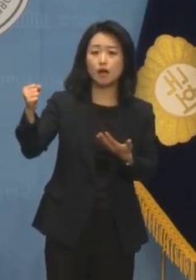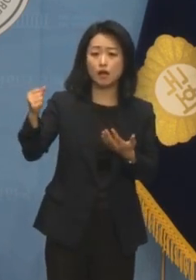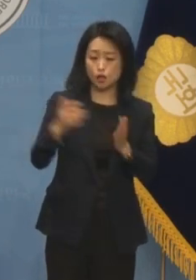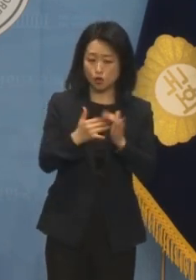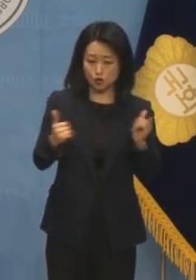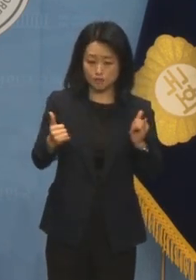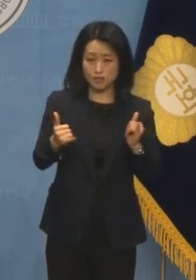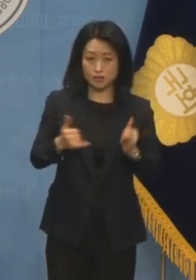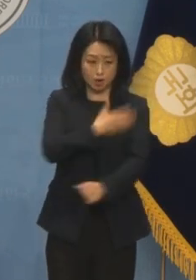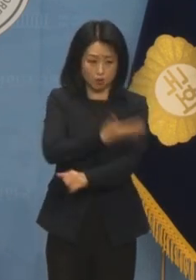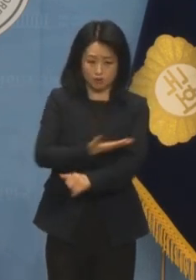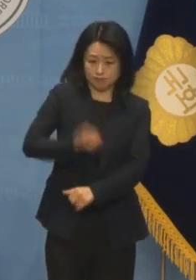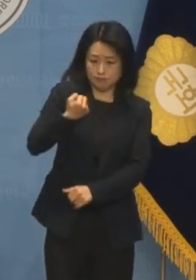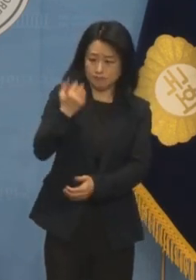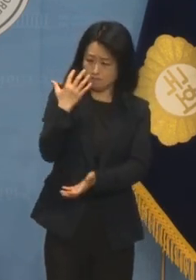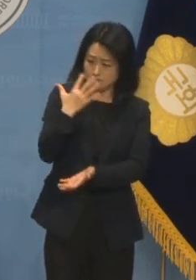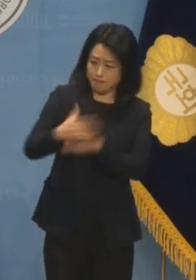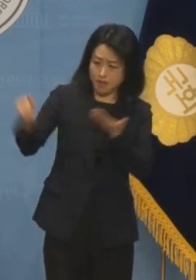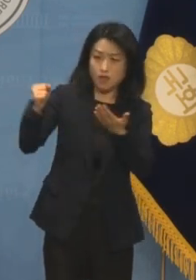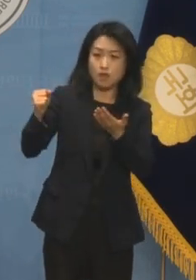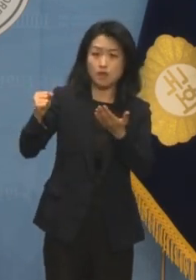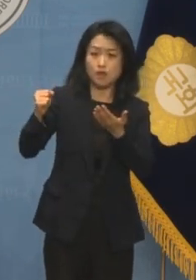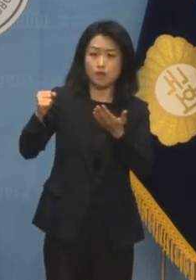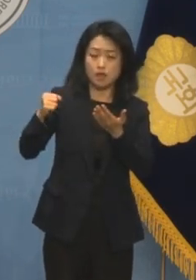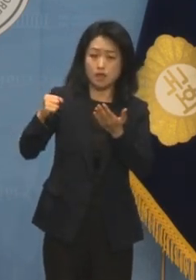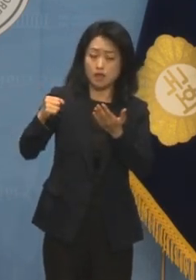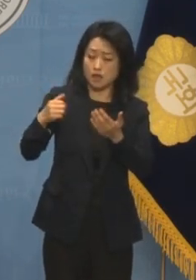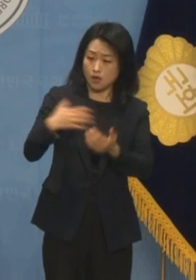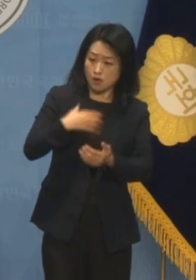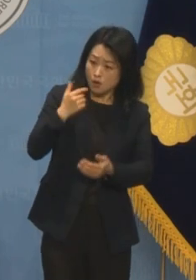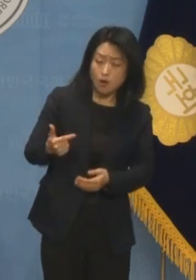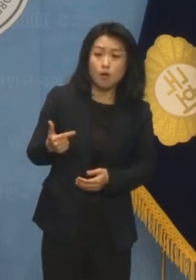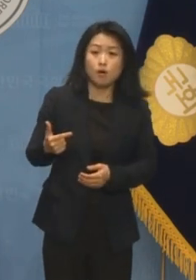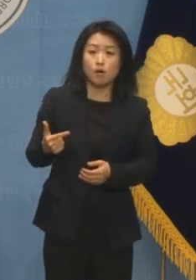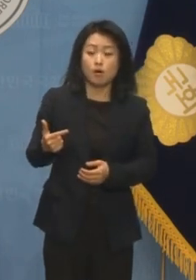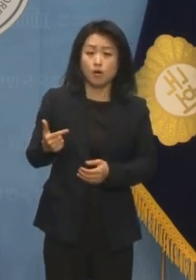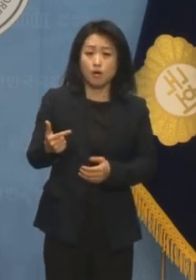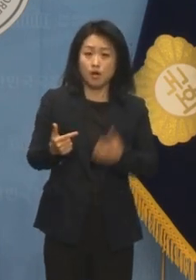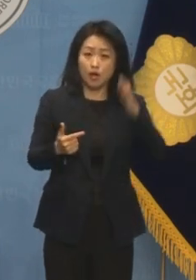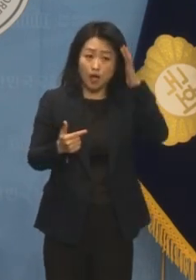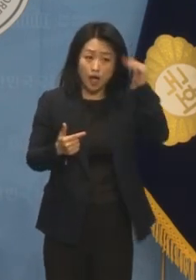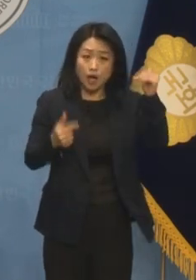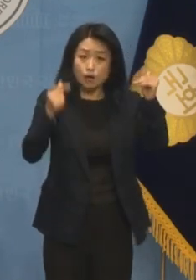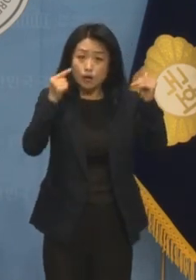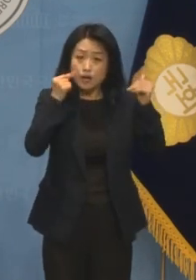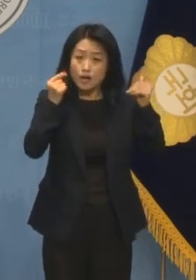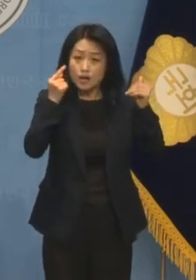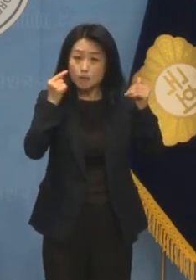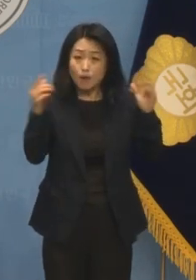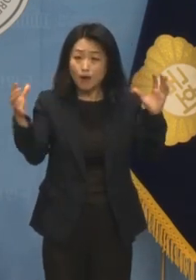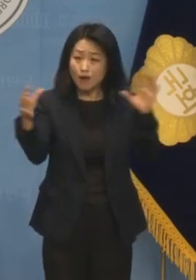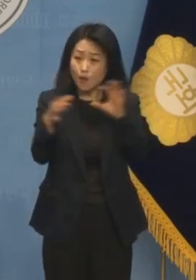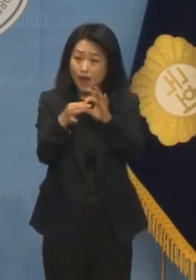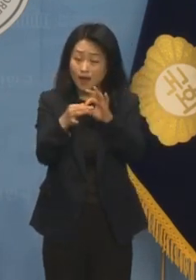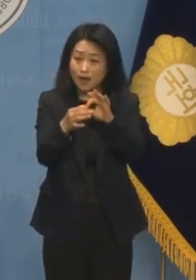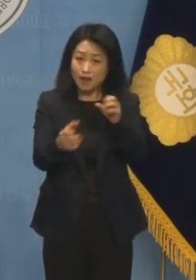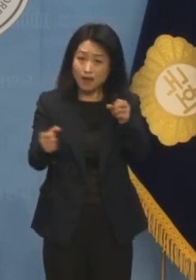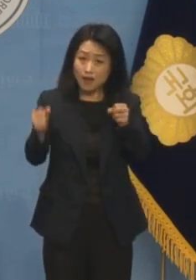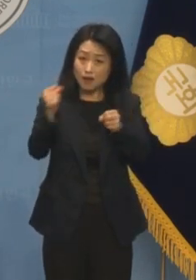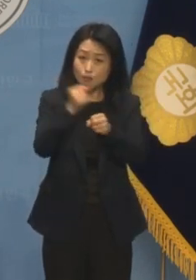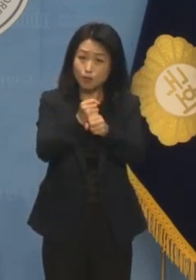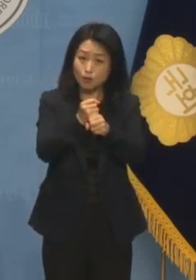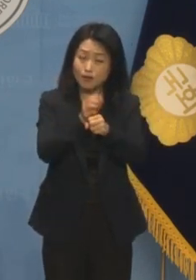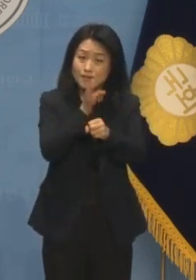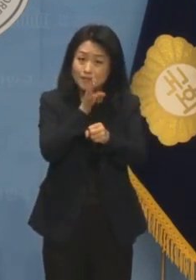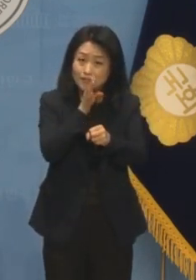주권이 침해받는 일들이 반복되고 있습니다 이러자 한일 관계를 복원한 것입니까